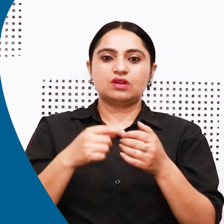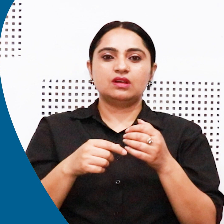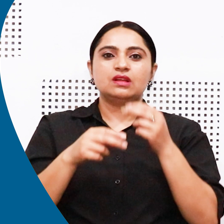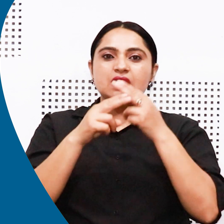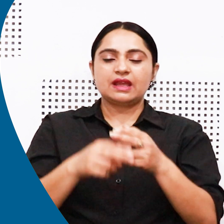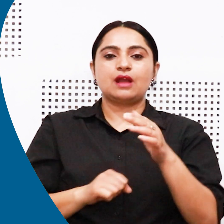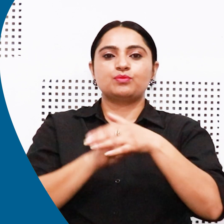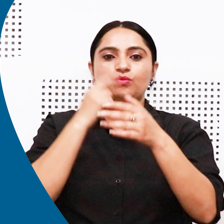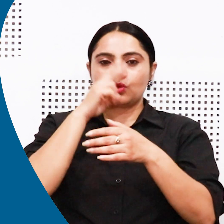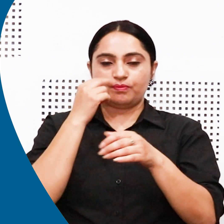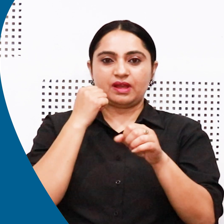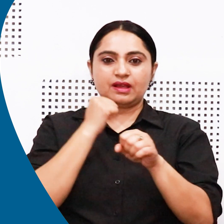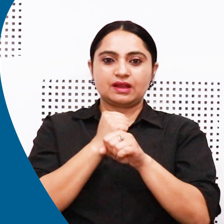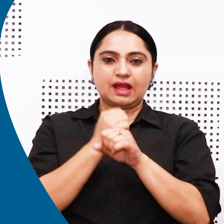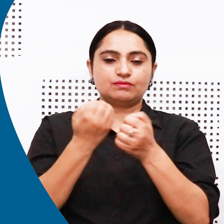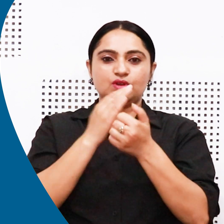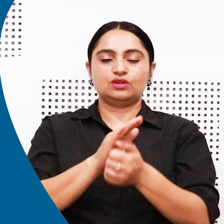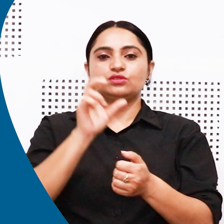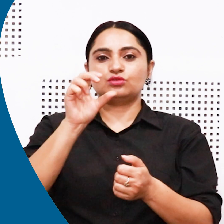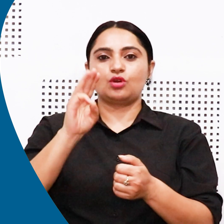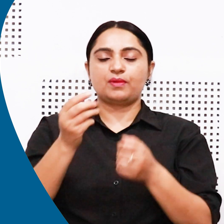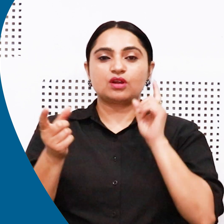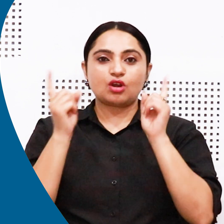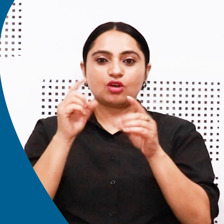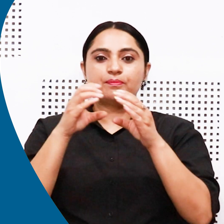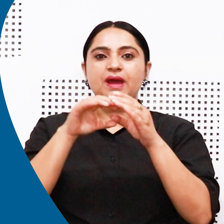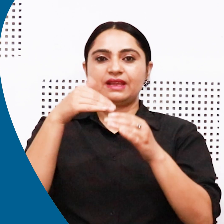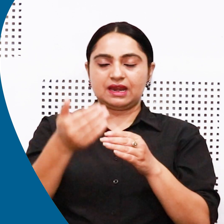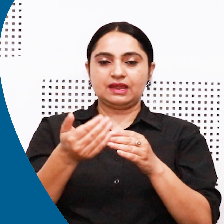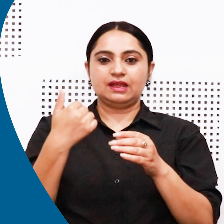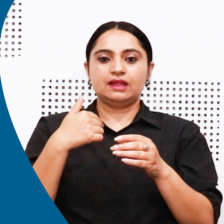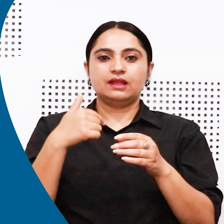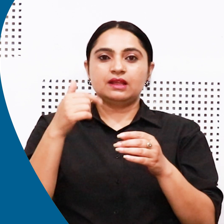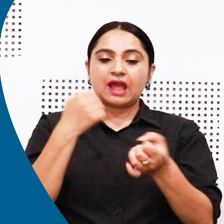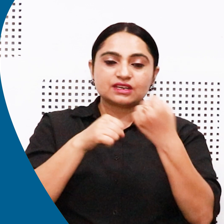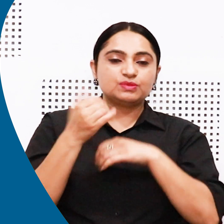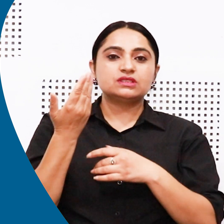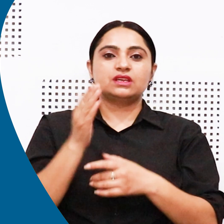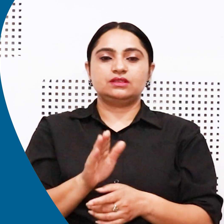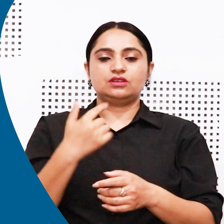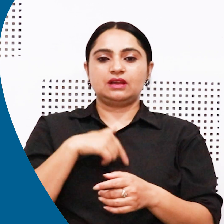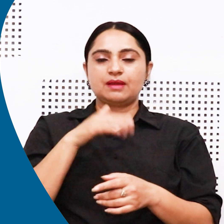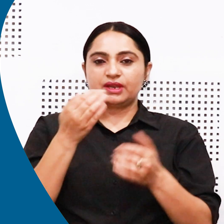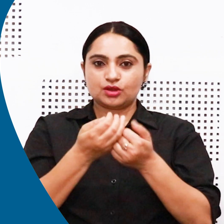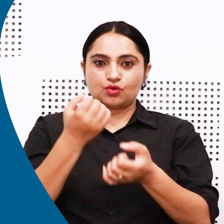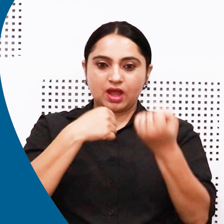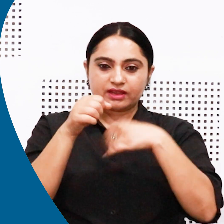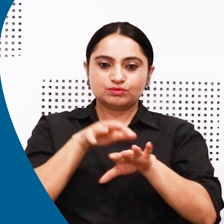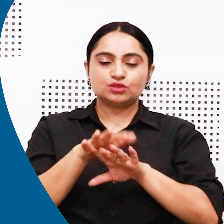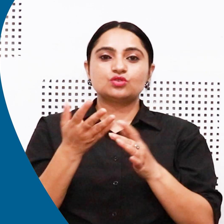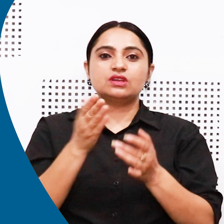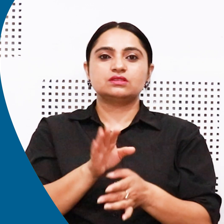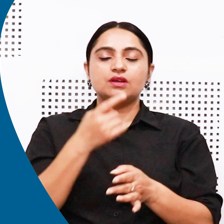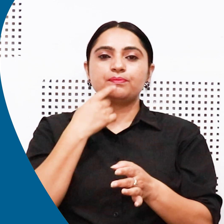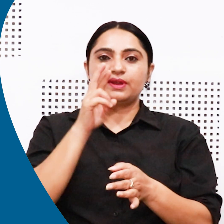रूपमा कार्यरत छु। यो हाम्रो पालिका कार्यक्रमले दमक नगरपालिकाको गतिविधि के छ, हामीले गरेका क्रियाकलापहरू के छन्